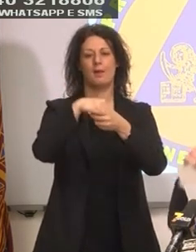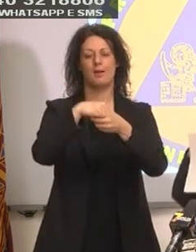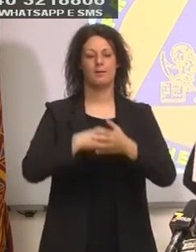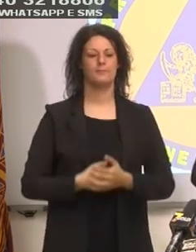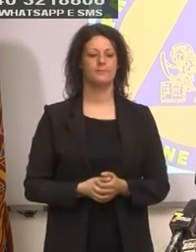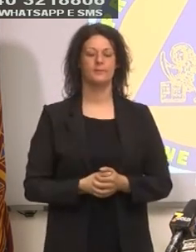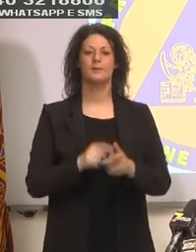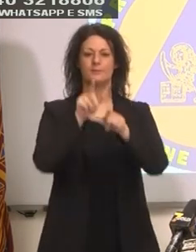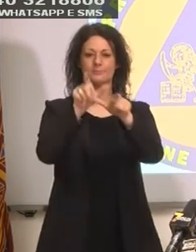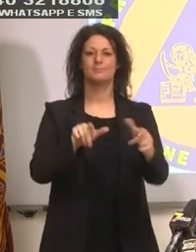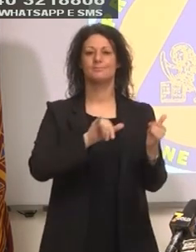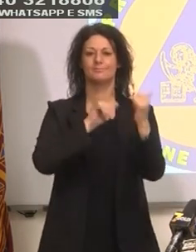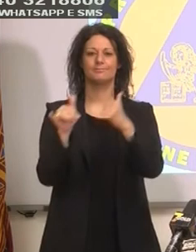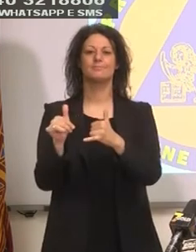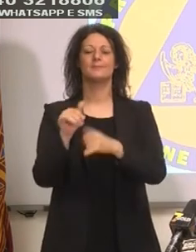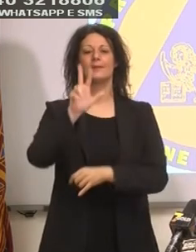Dimessi